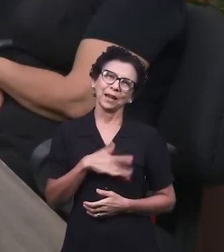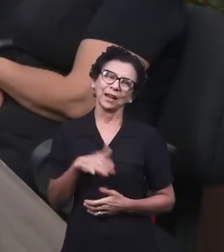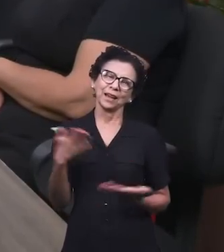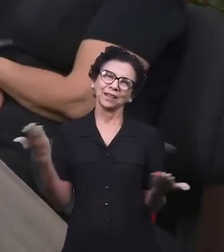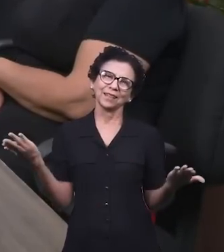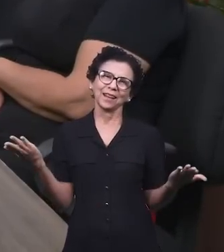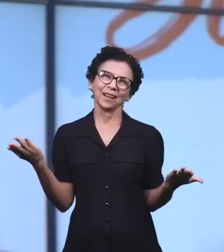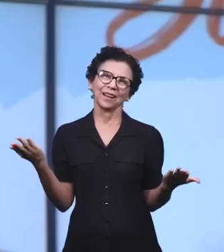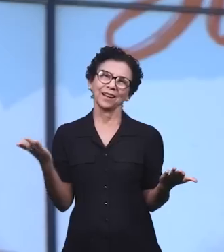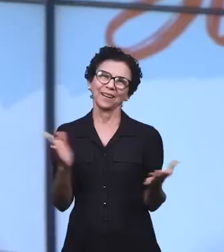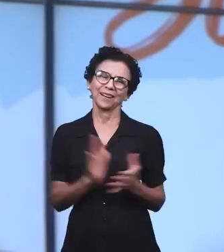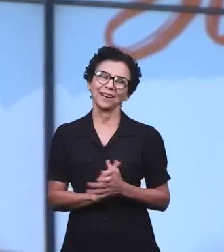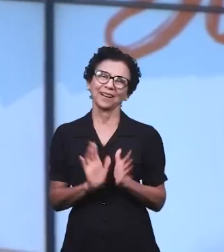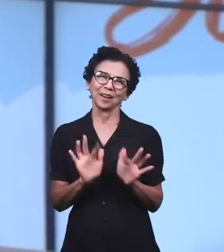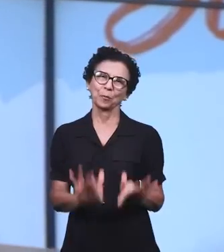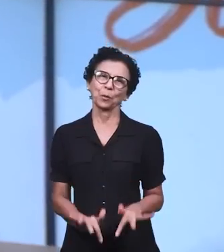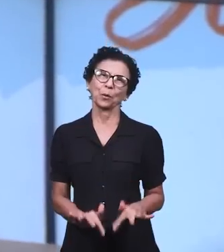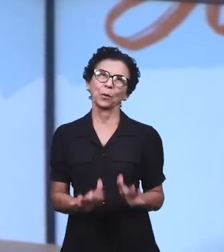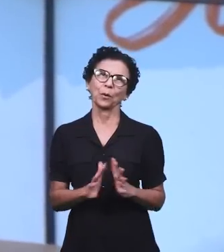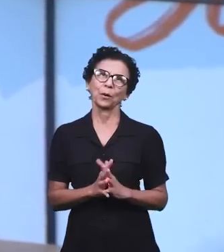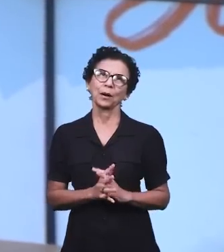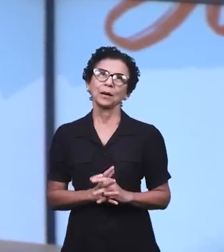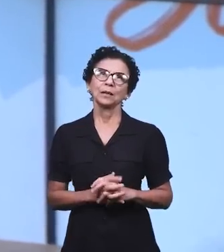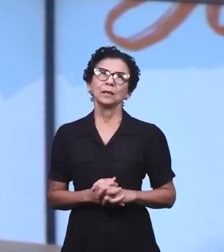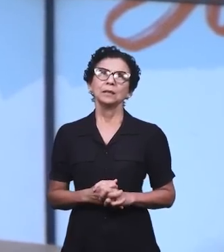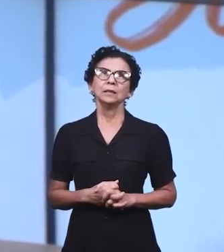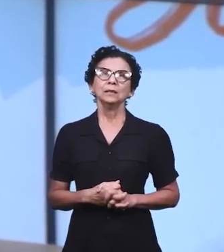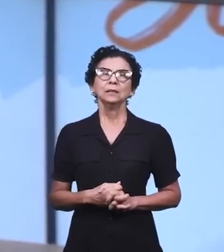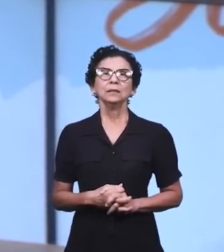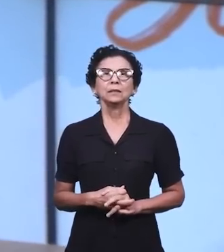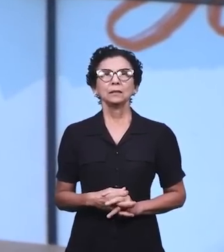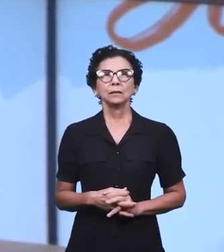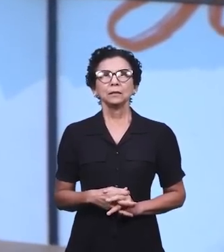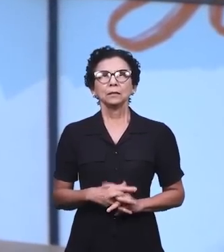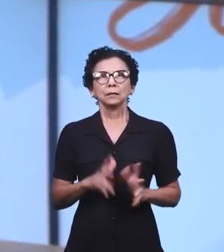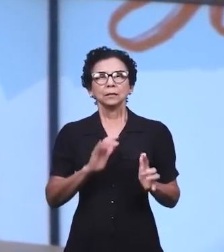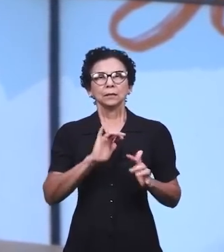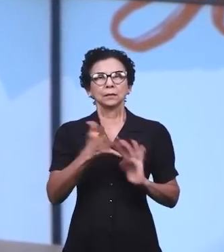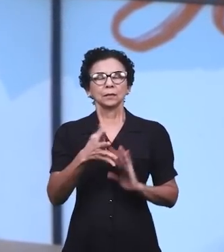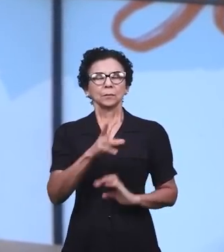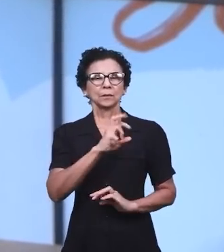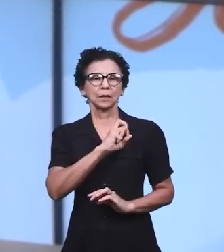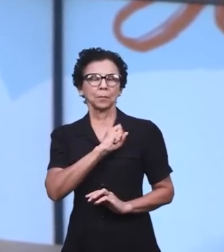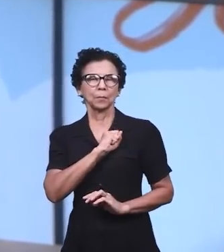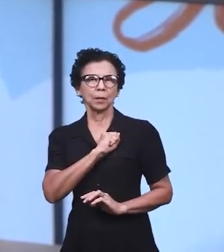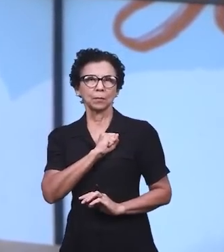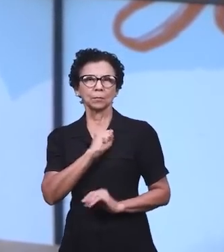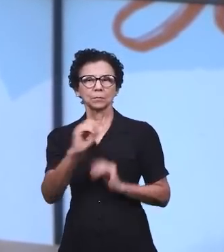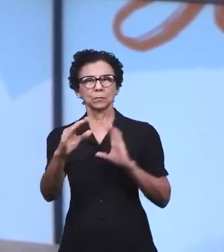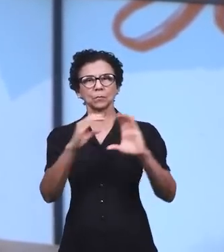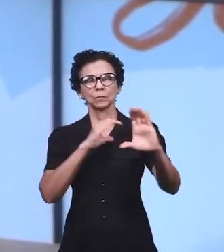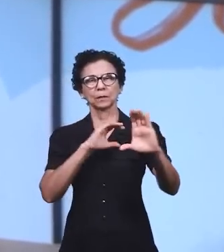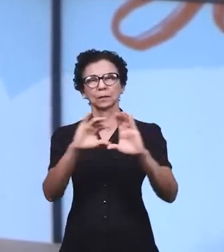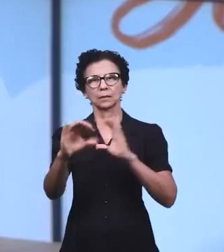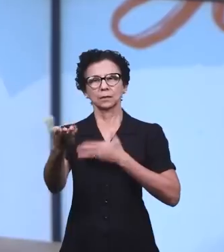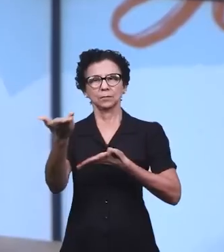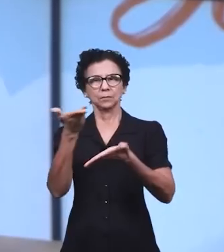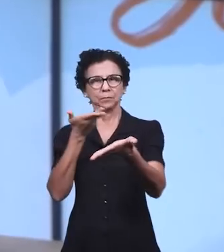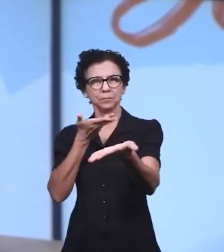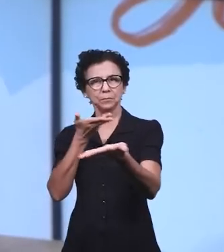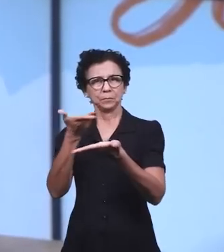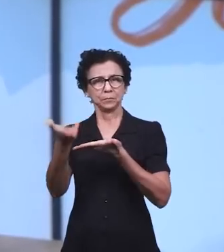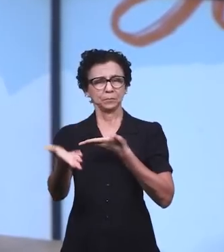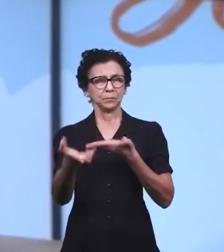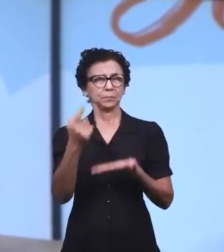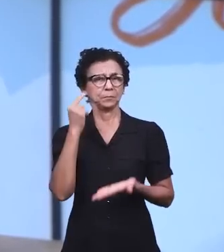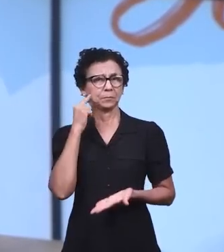Porque a gente ama falar de Libras, né? Amamos essa comunicação, essa interação com o surdo, né? E principalmente